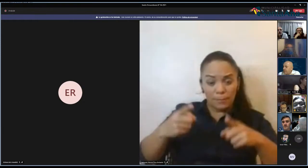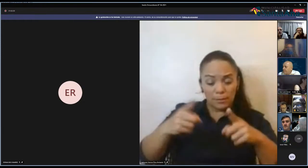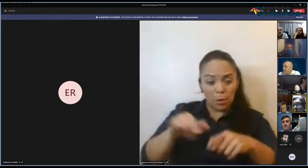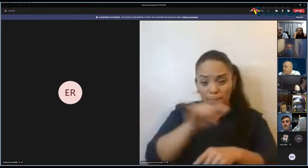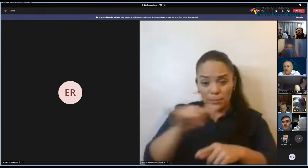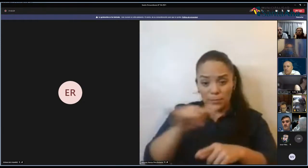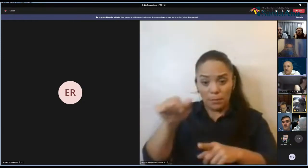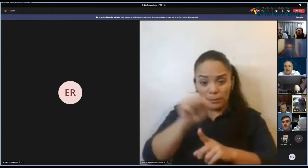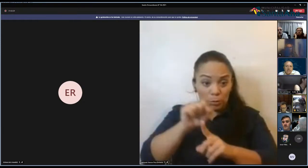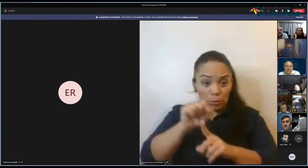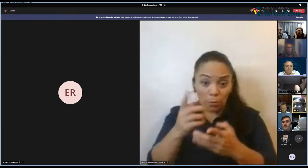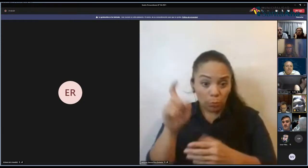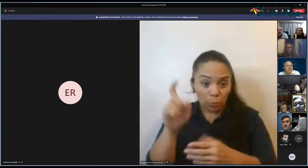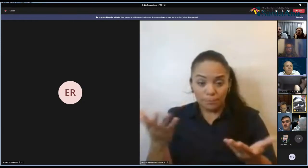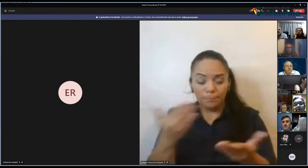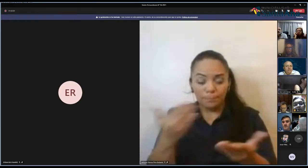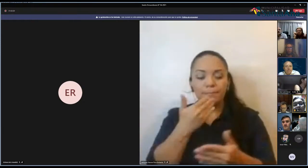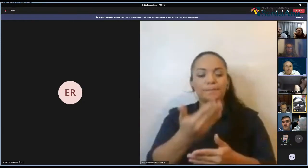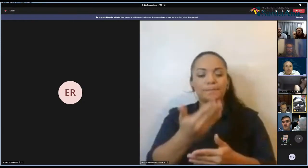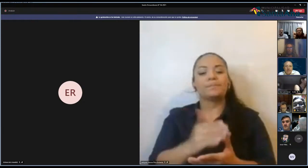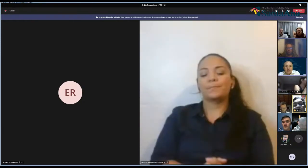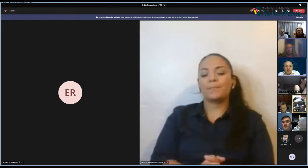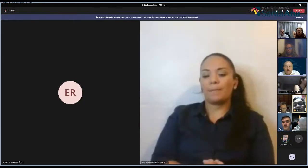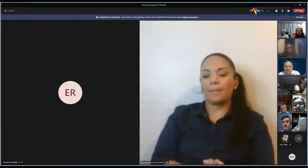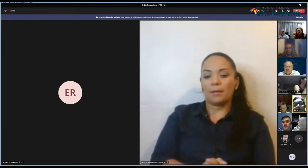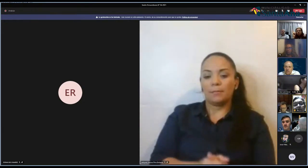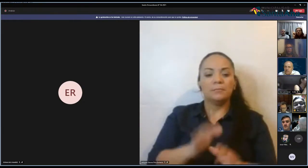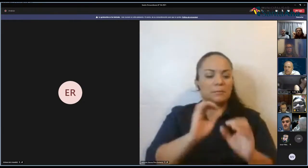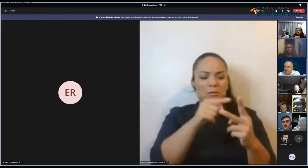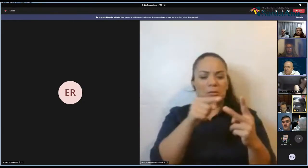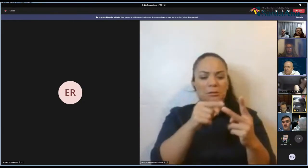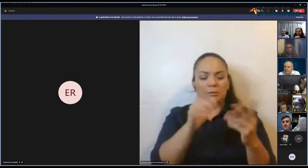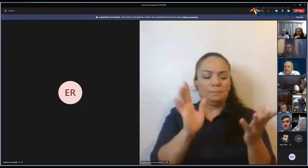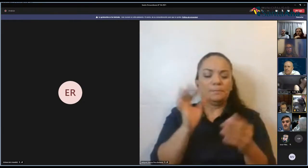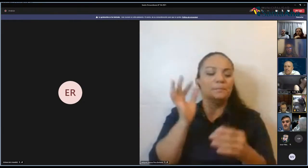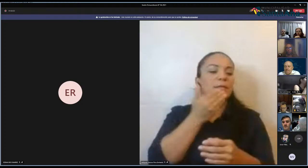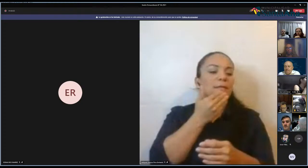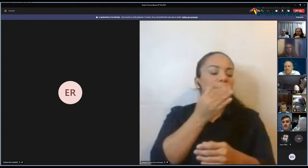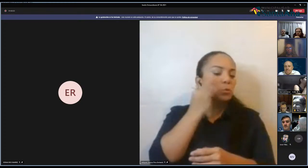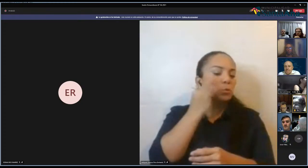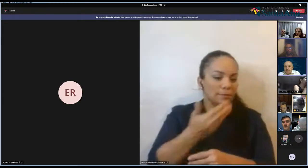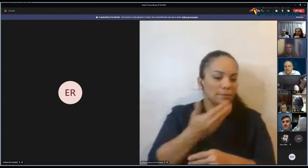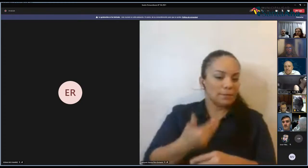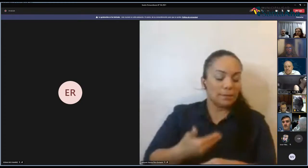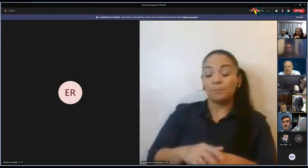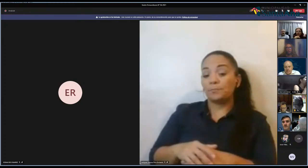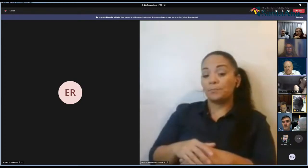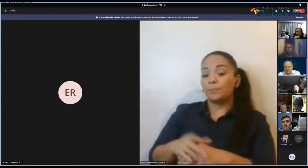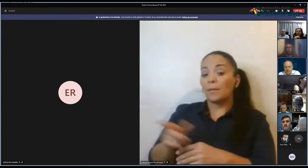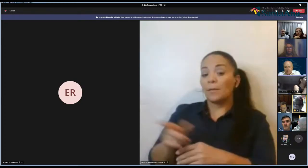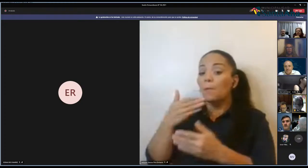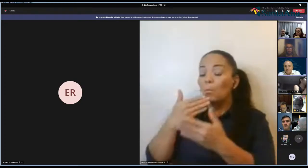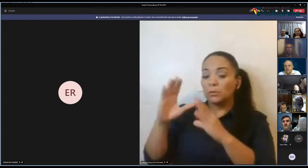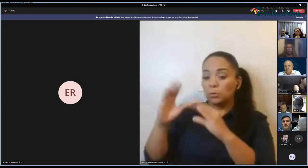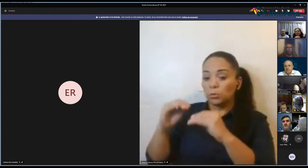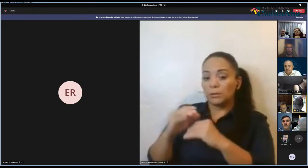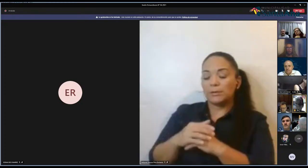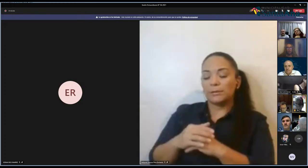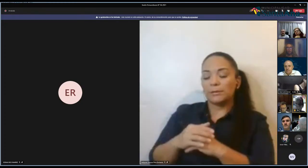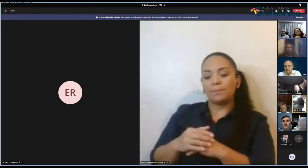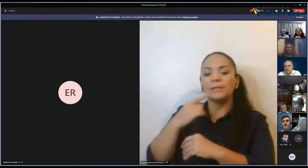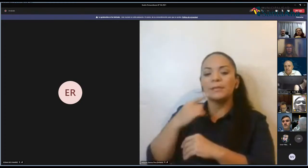muchas gracias por el momento gracias señora siempre buenas noches las casas que están